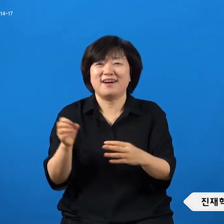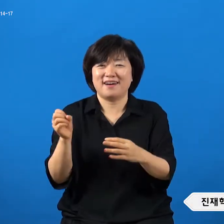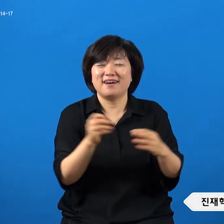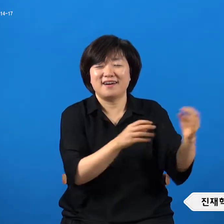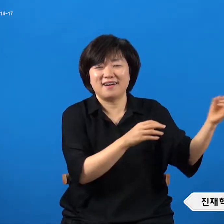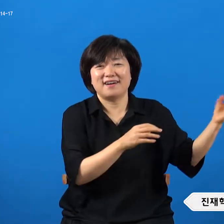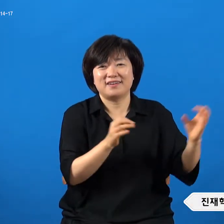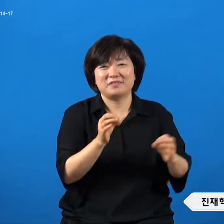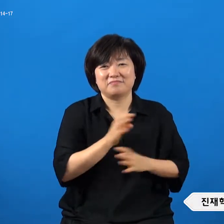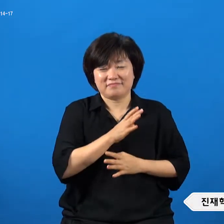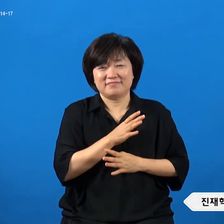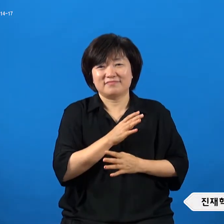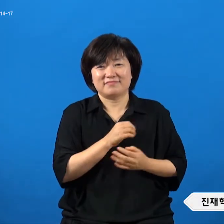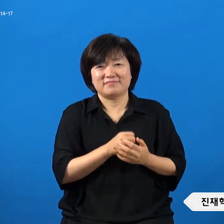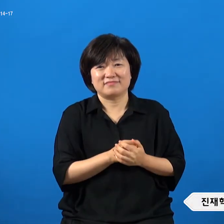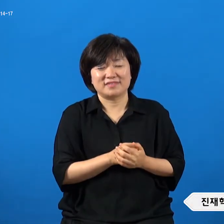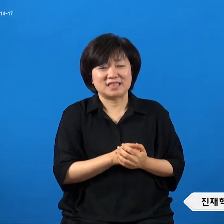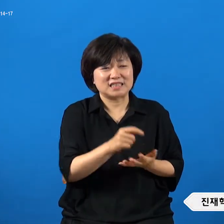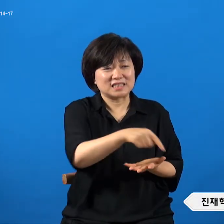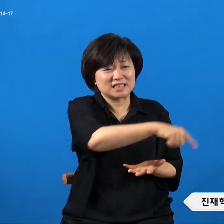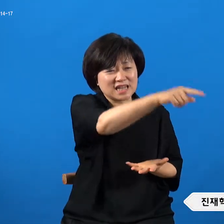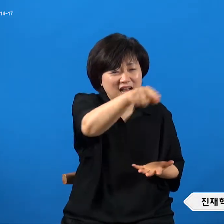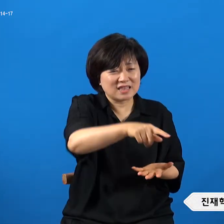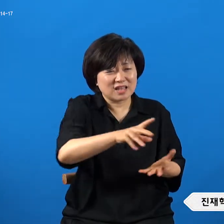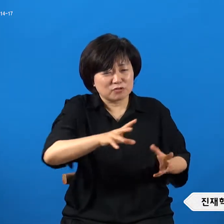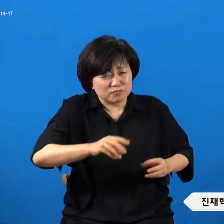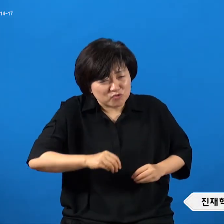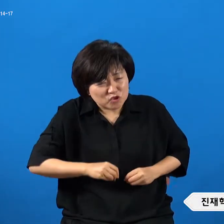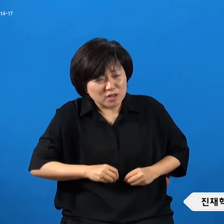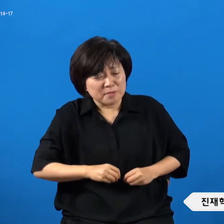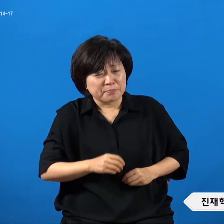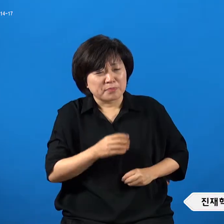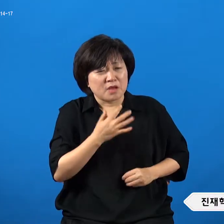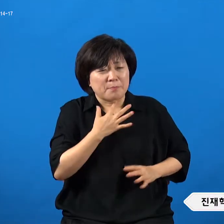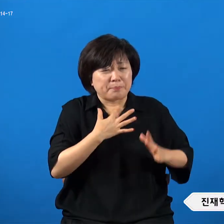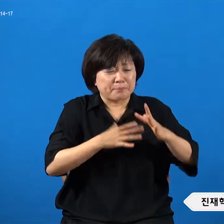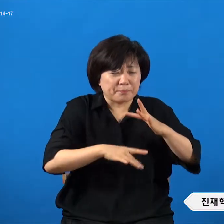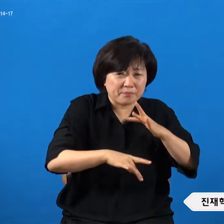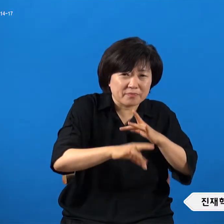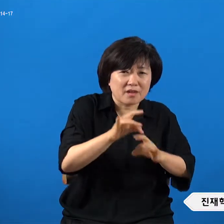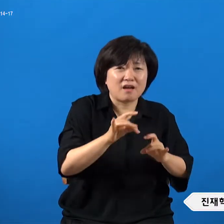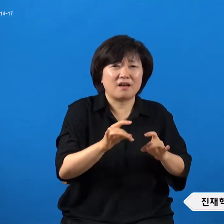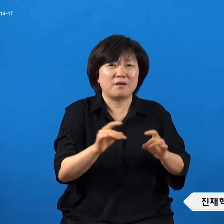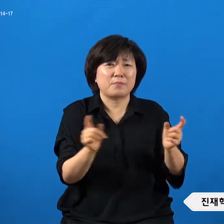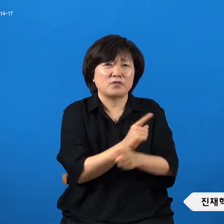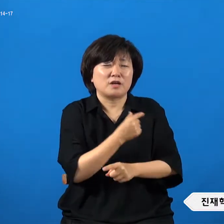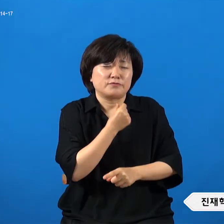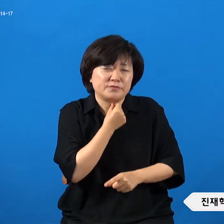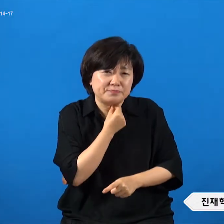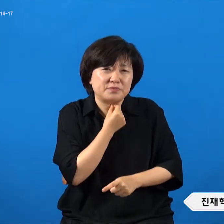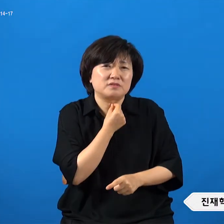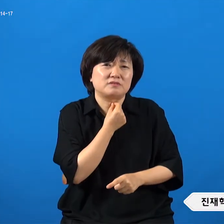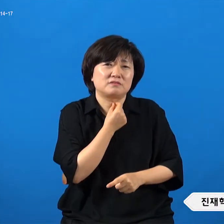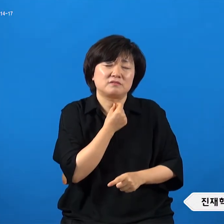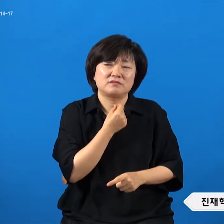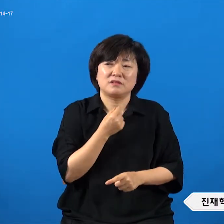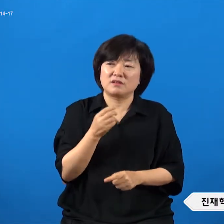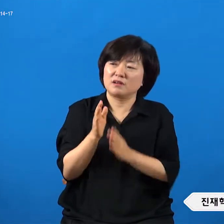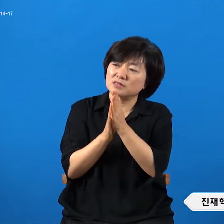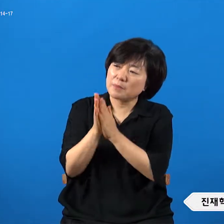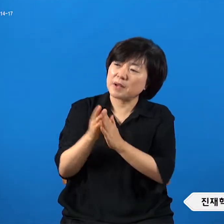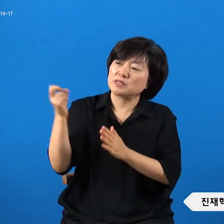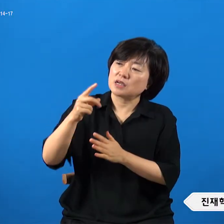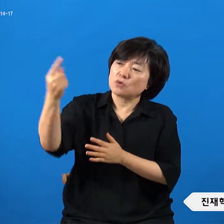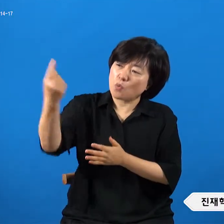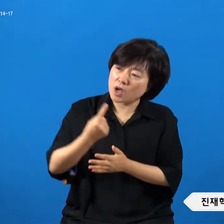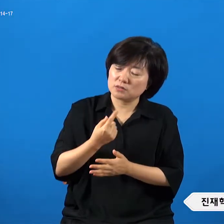가졌는지 모릅니다. 그 안에 있는 굶주림, 그 안에 있는 변화를 향한 모습, 그리고 그는 이렇게 이야기합니다. 제발 다시